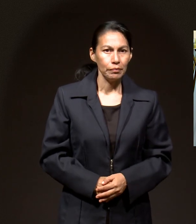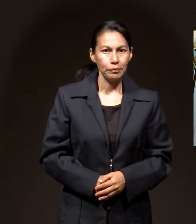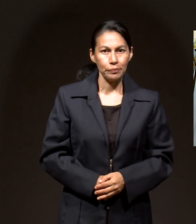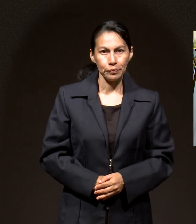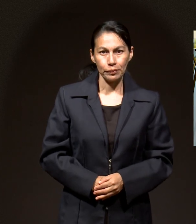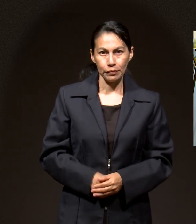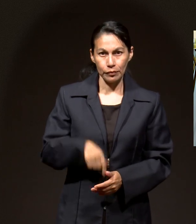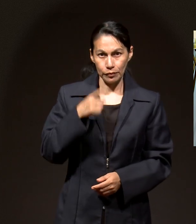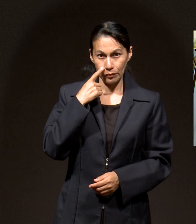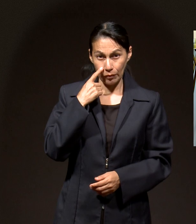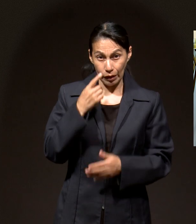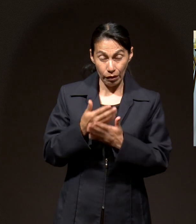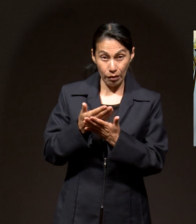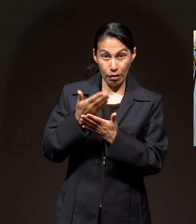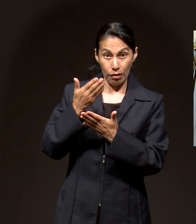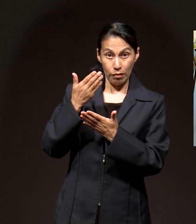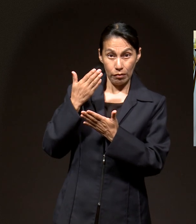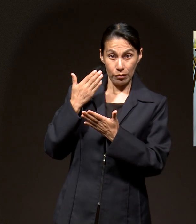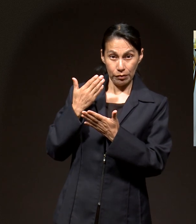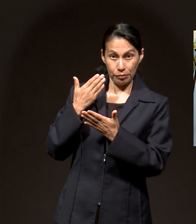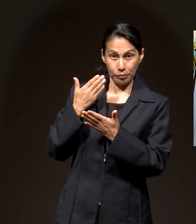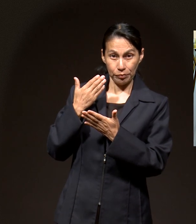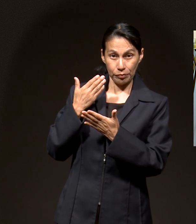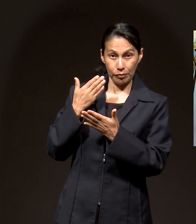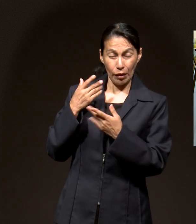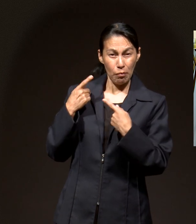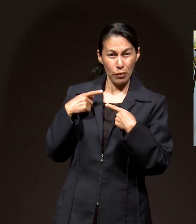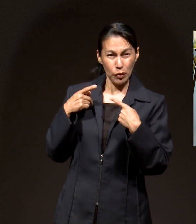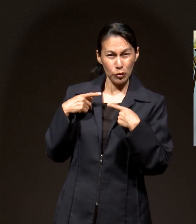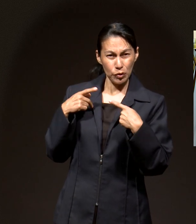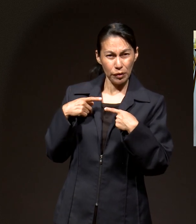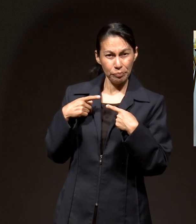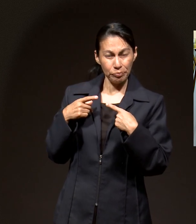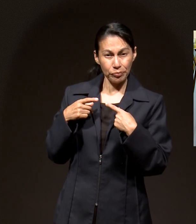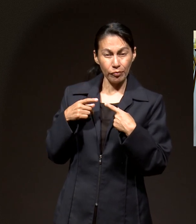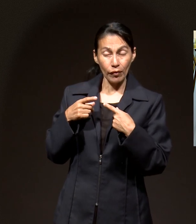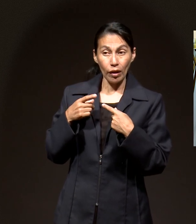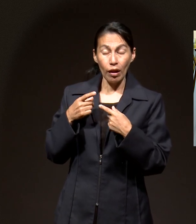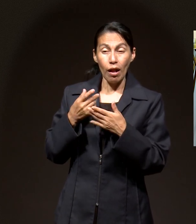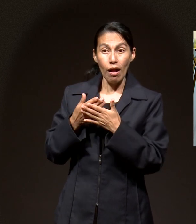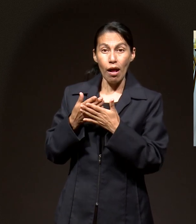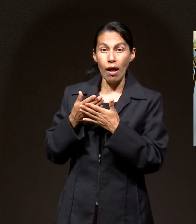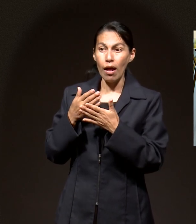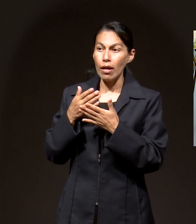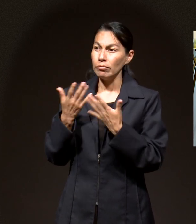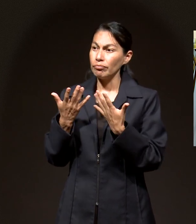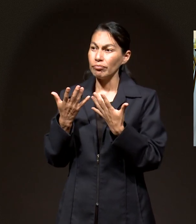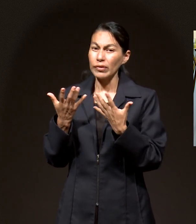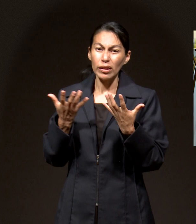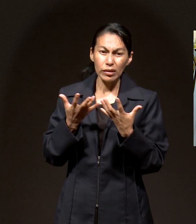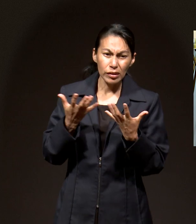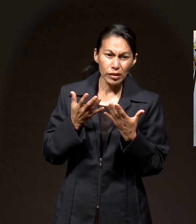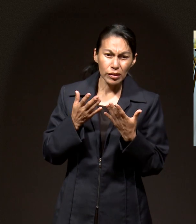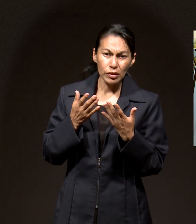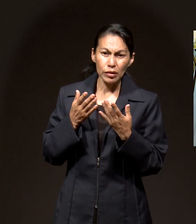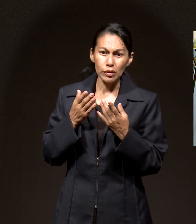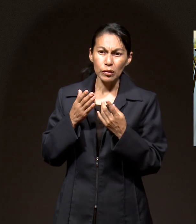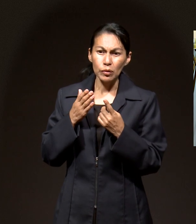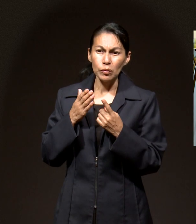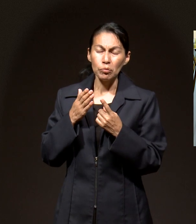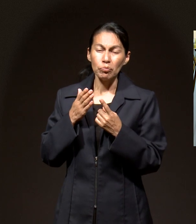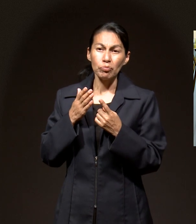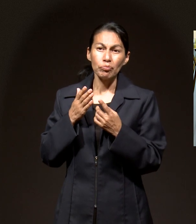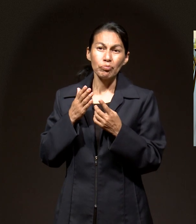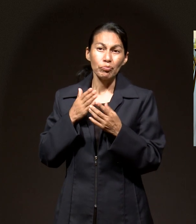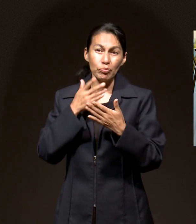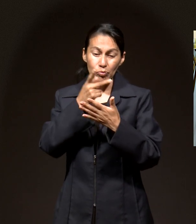Hay una persona que consultó a Dios antes de salir al proyecto de su vida y le dijo: